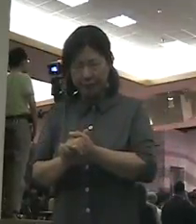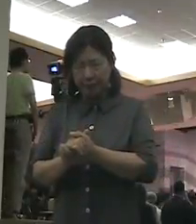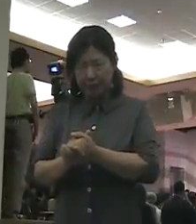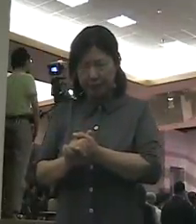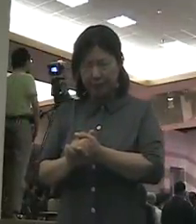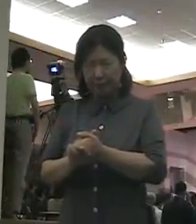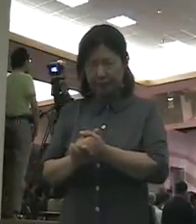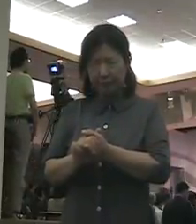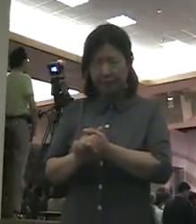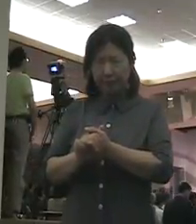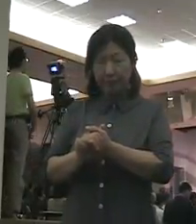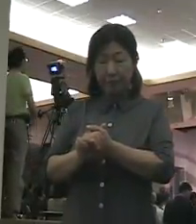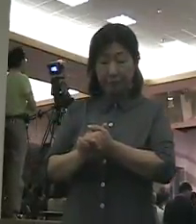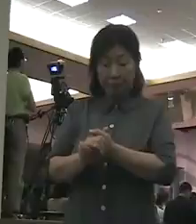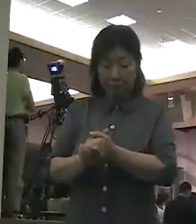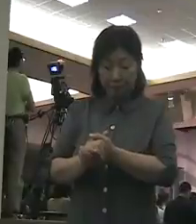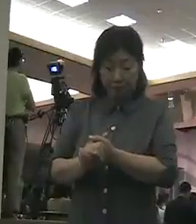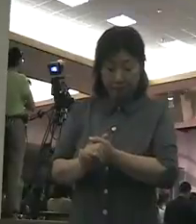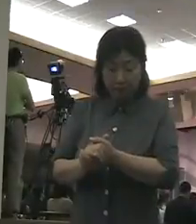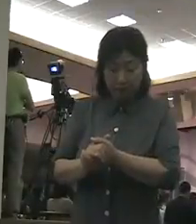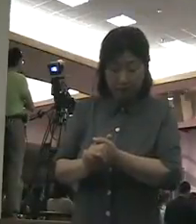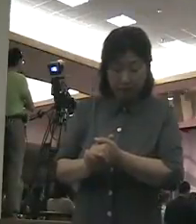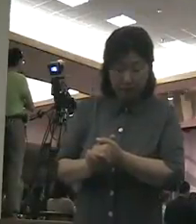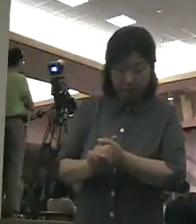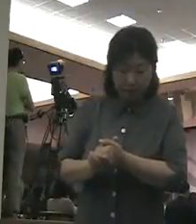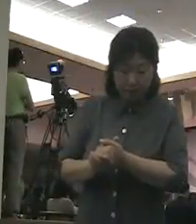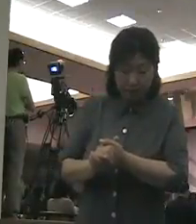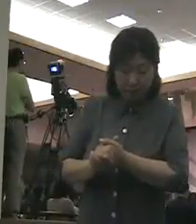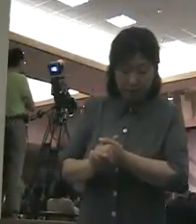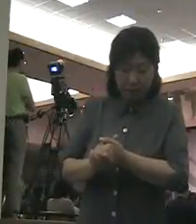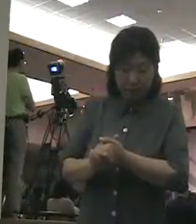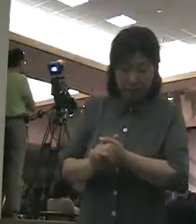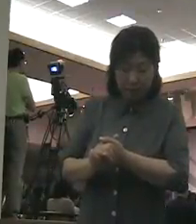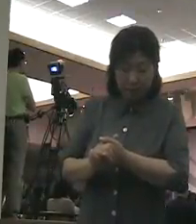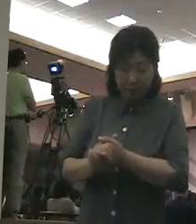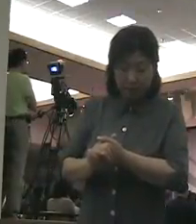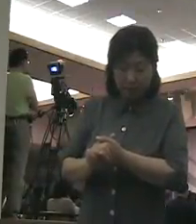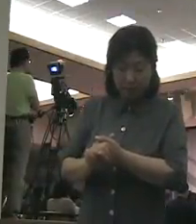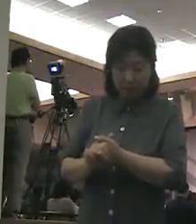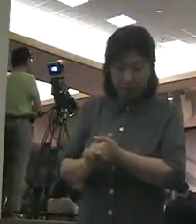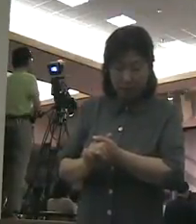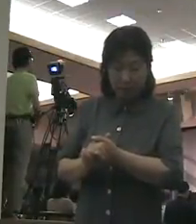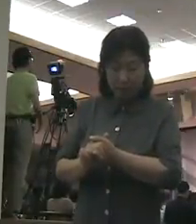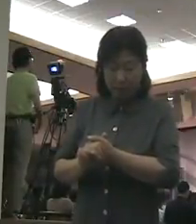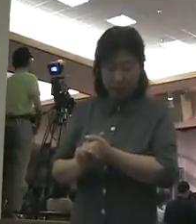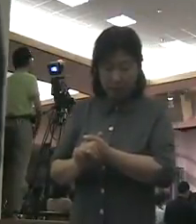상한 마음을 치유하시고 말씀으로 새 힘을 주시는 주님께 온 마음 다해